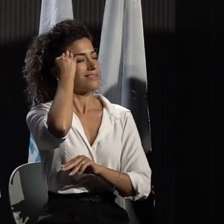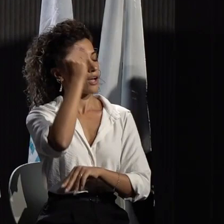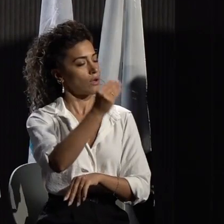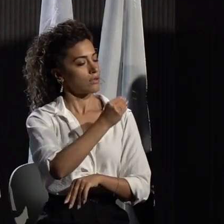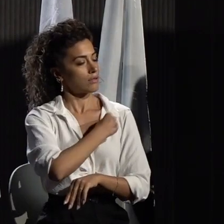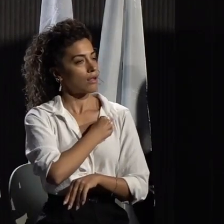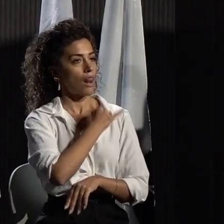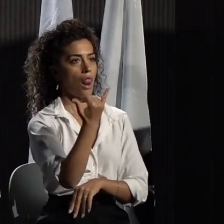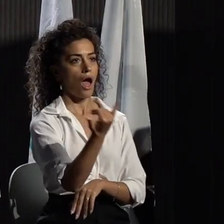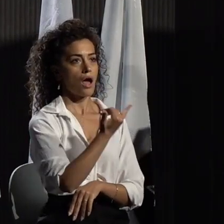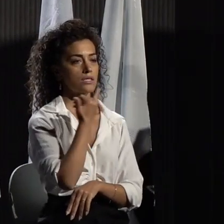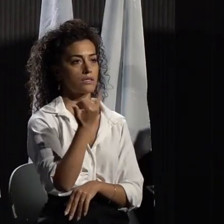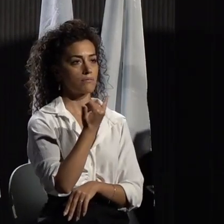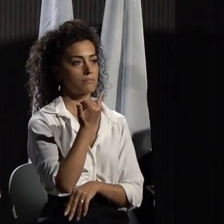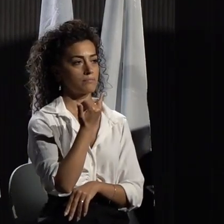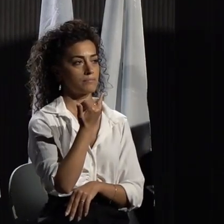צור בליבנו